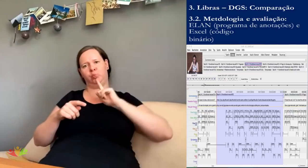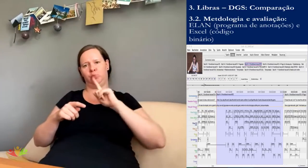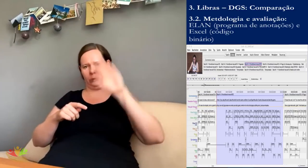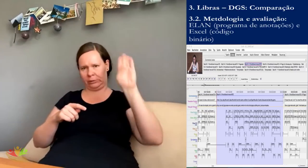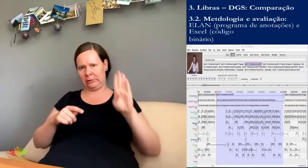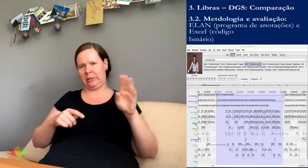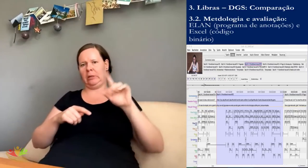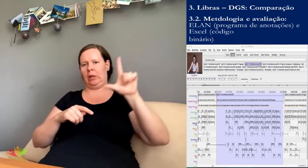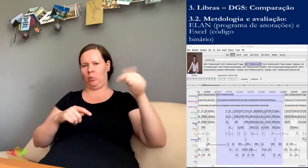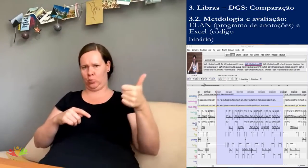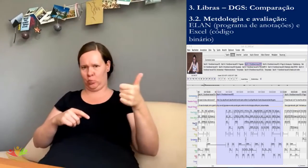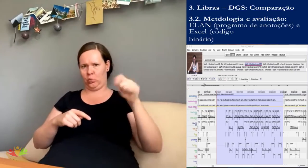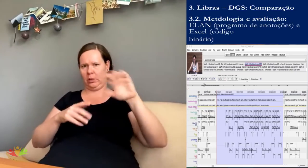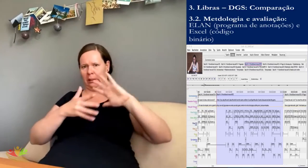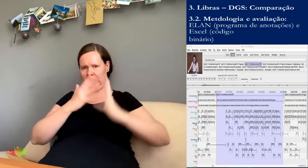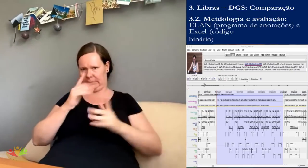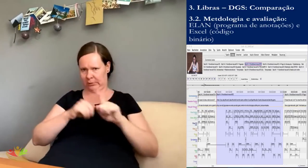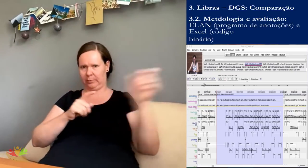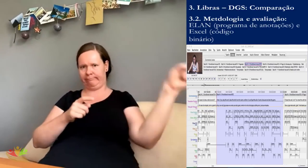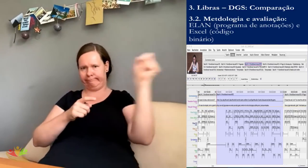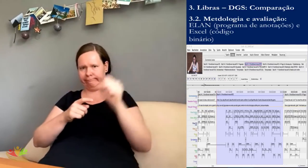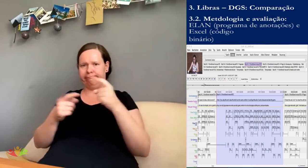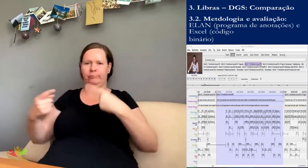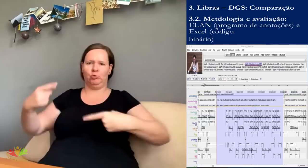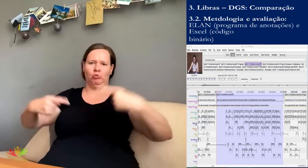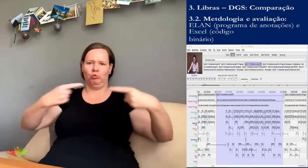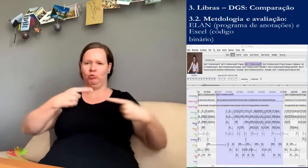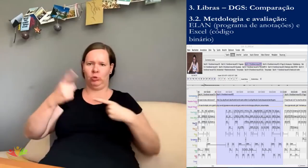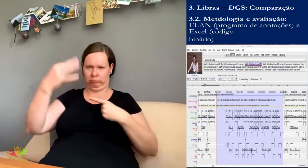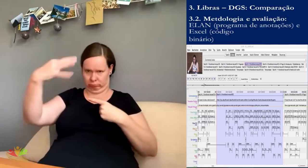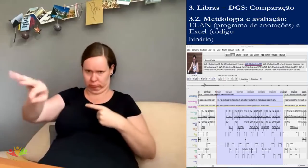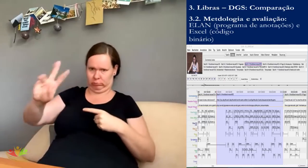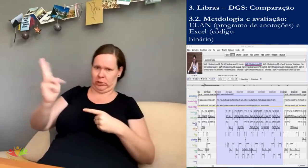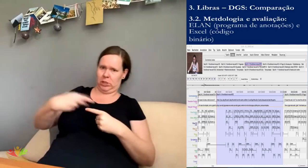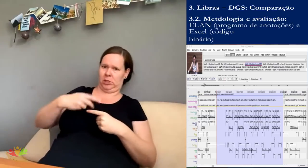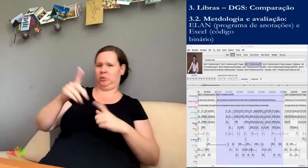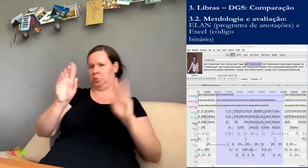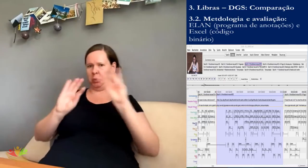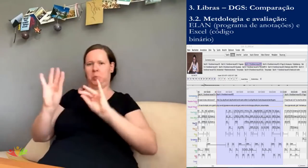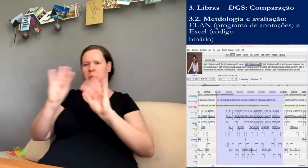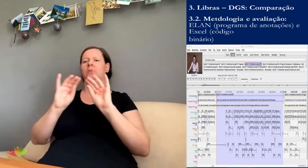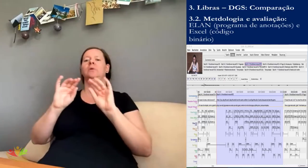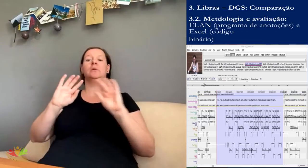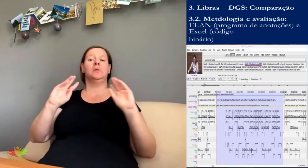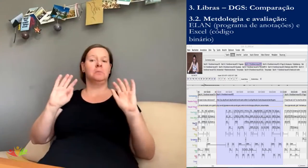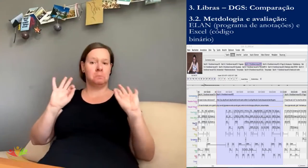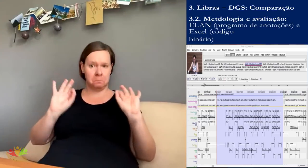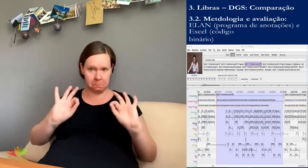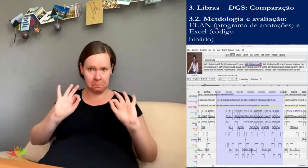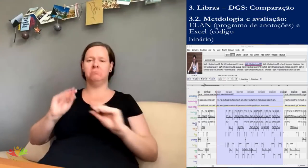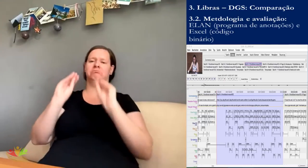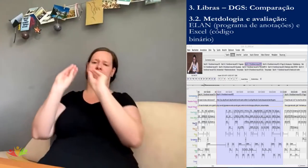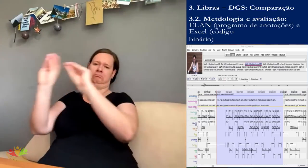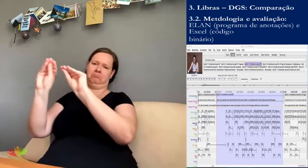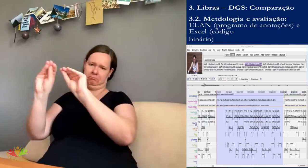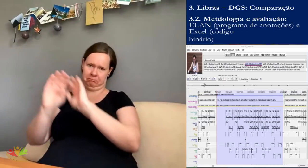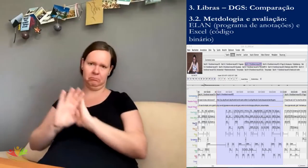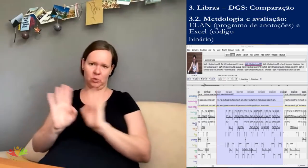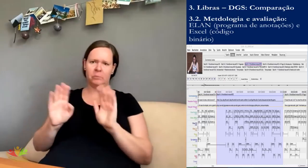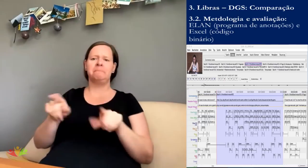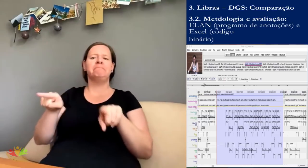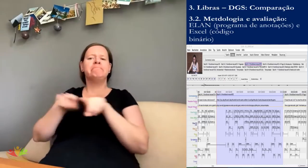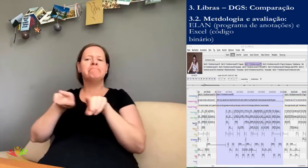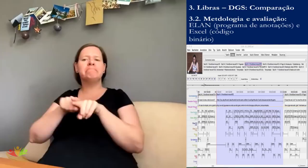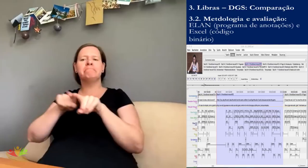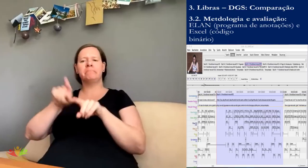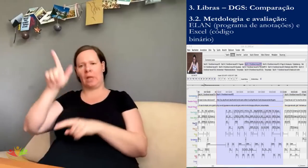surdo que pudesse sanar essa dúvida, um surdo brasileiro que tivesse como L1 a Libras. E a gente discutia sobre qual era a